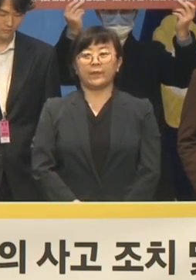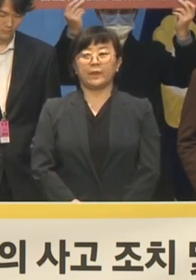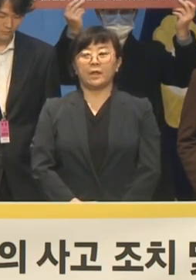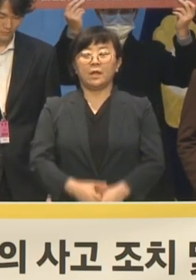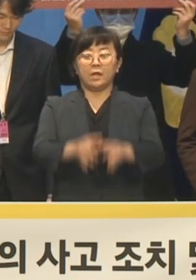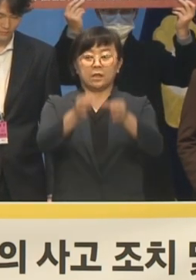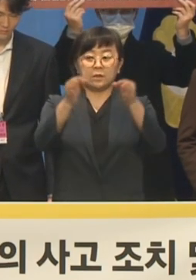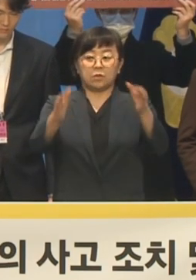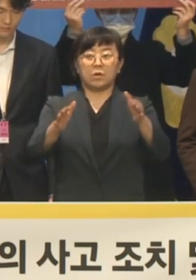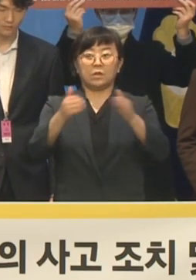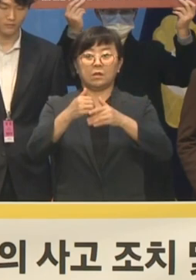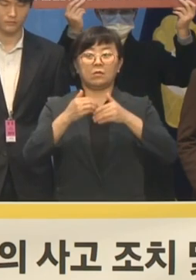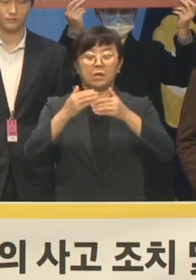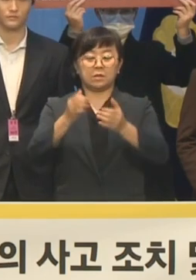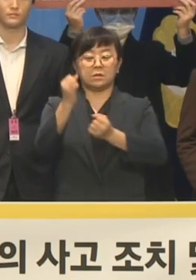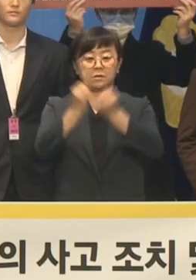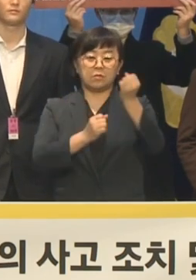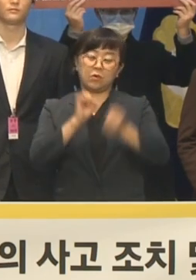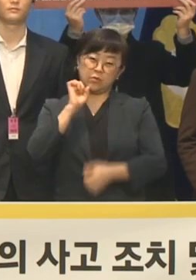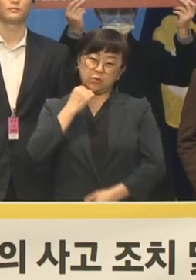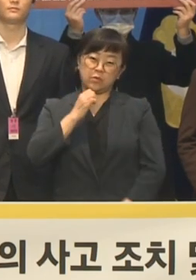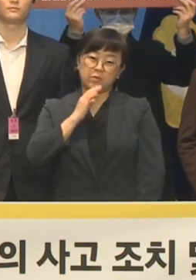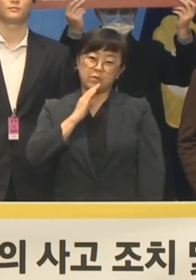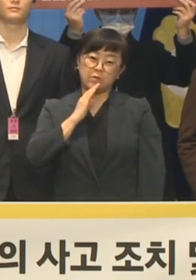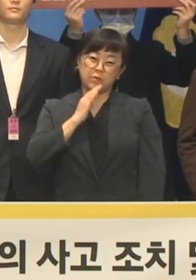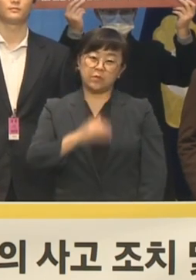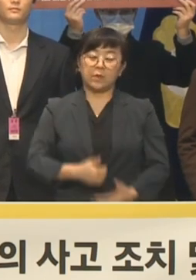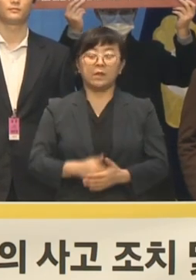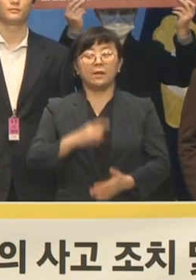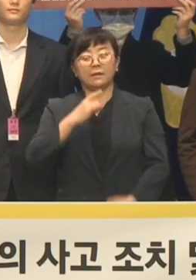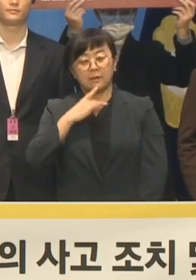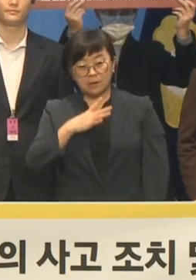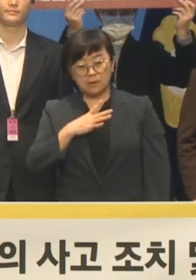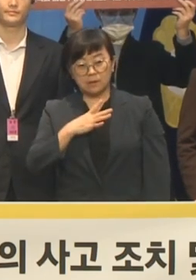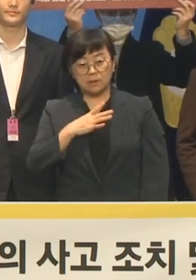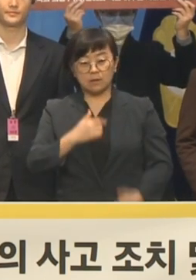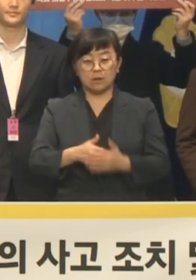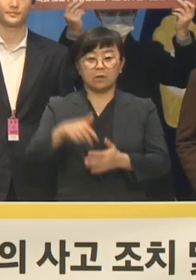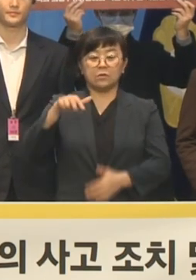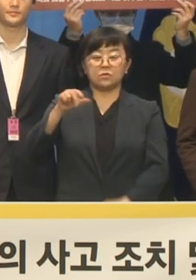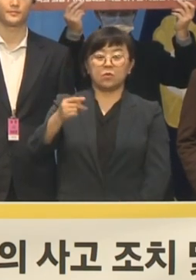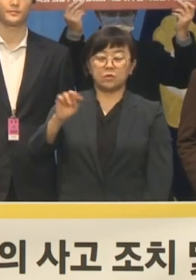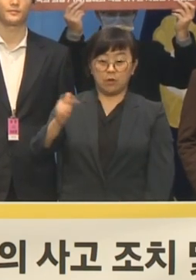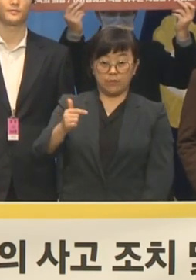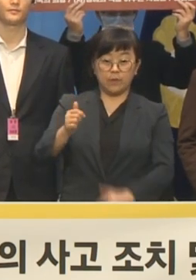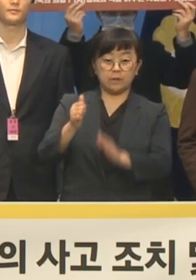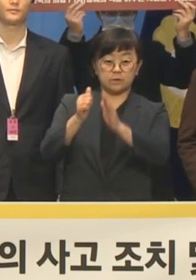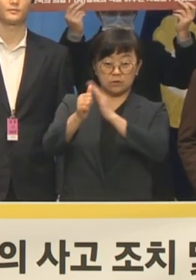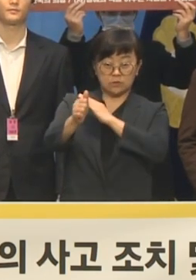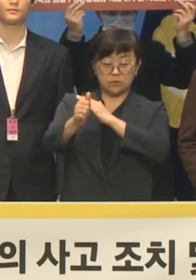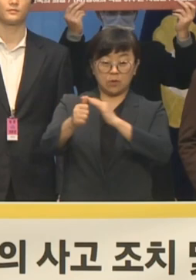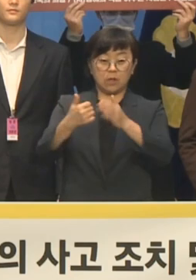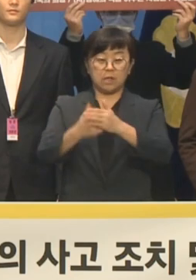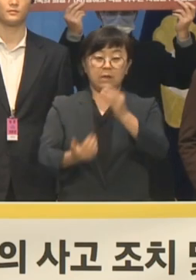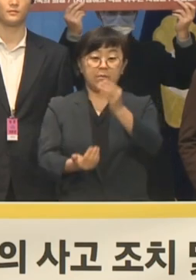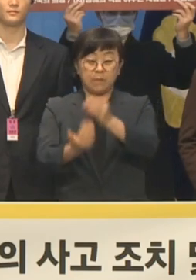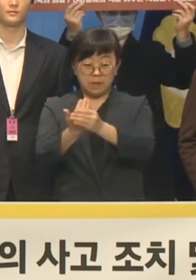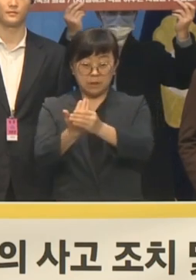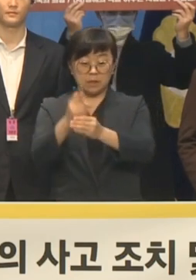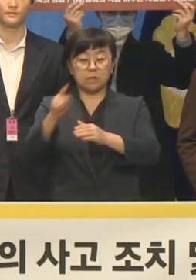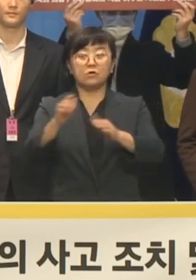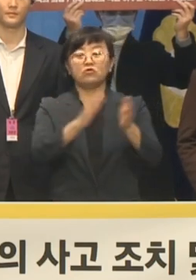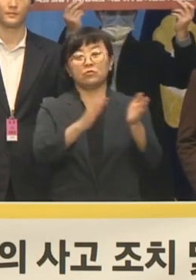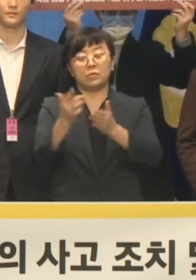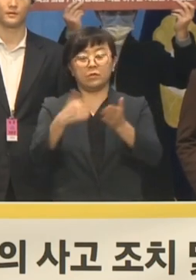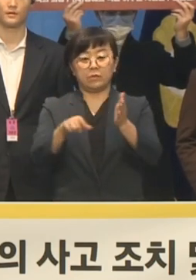그간의 과정을 일일이 여기서 말씀드리기 어렵습니다. 다만 조선 파일럿 선수의 사고 대책 마련과 이를